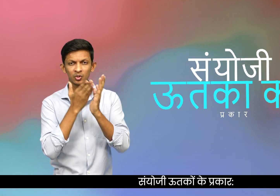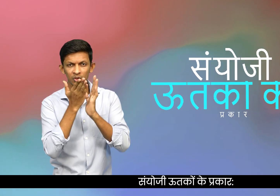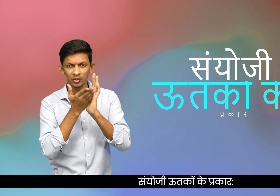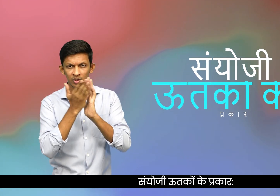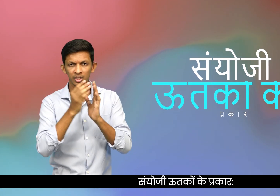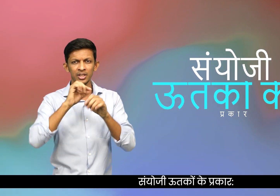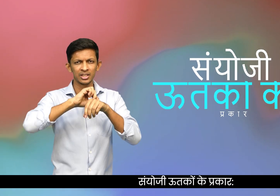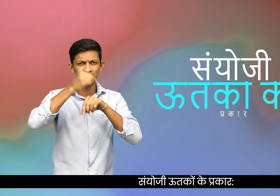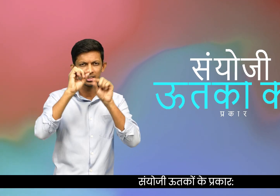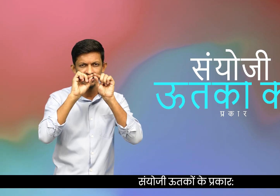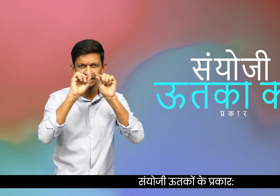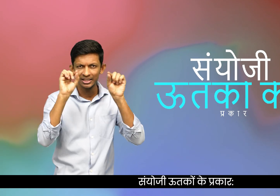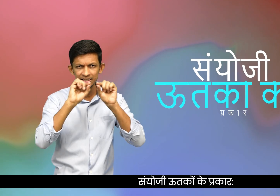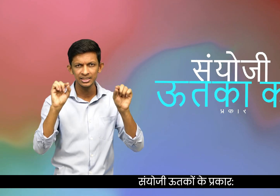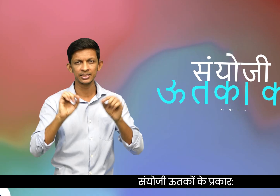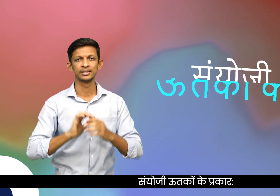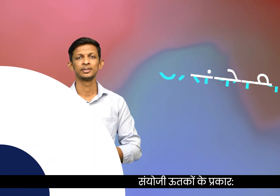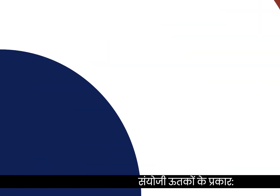संयोजी ऊतकों के प्रकार: